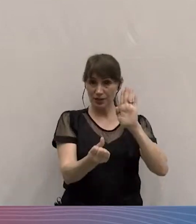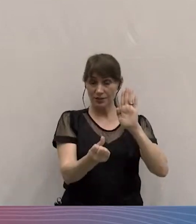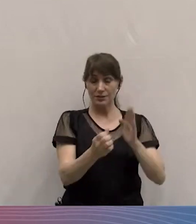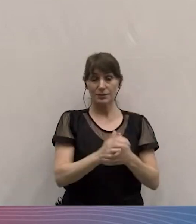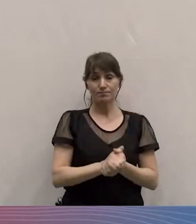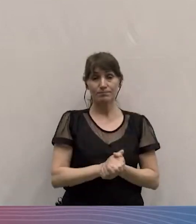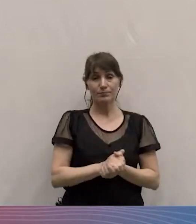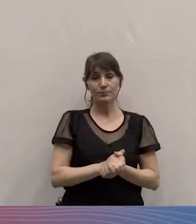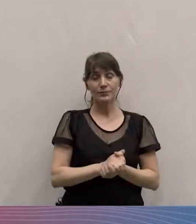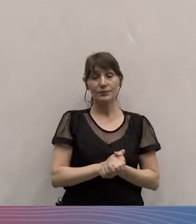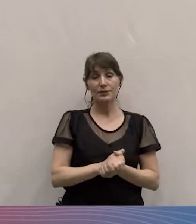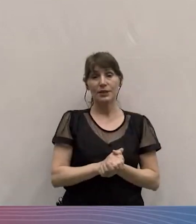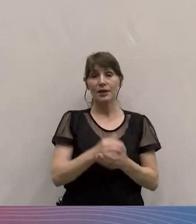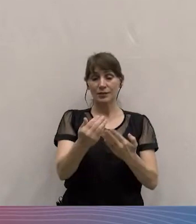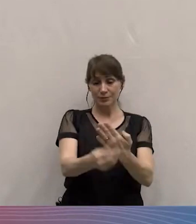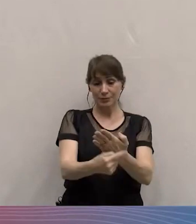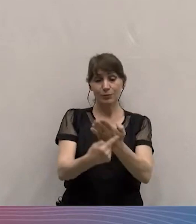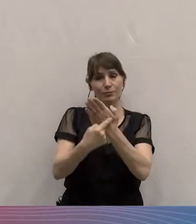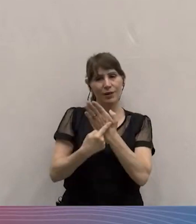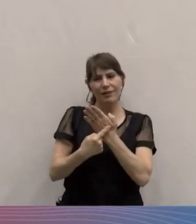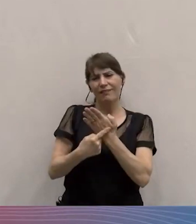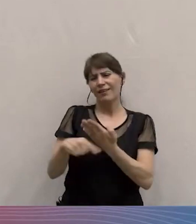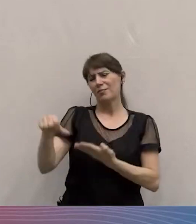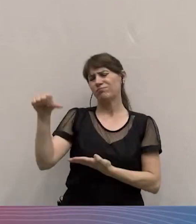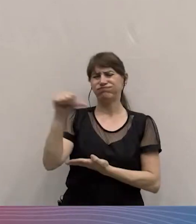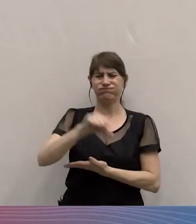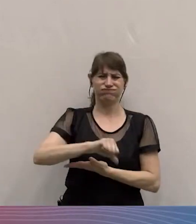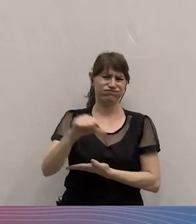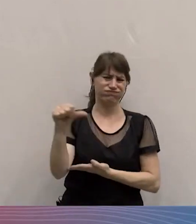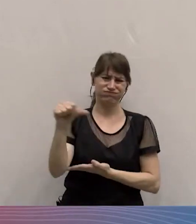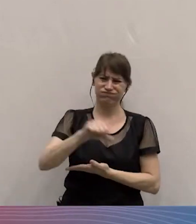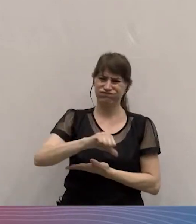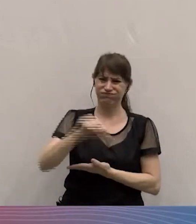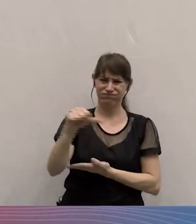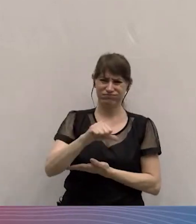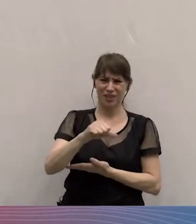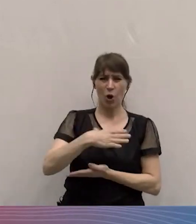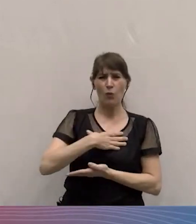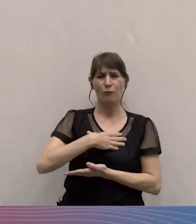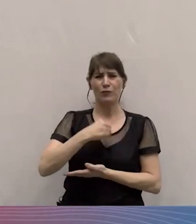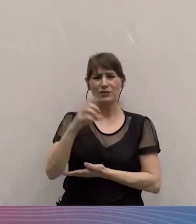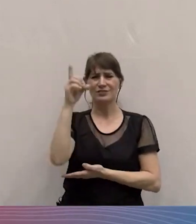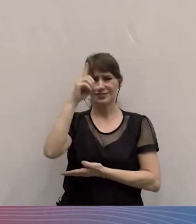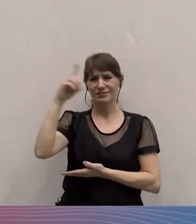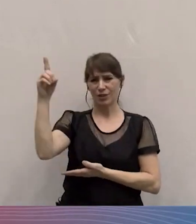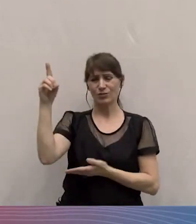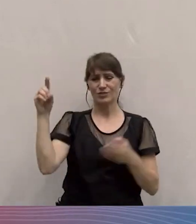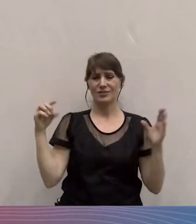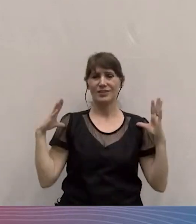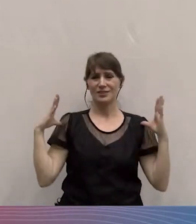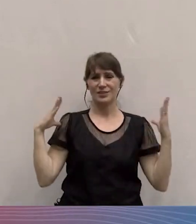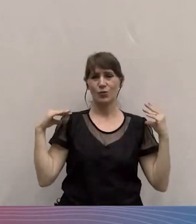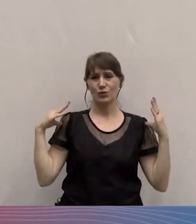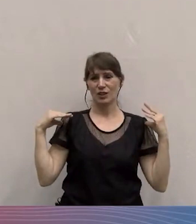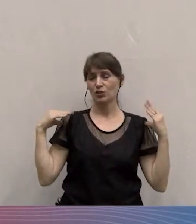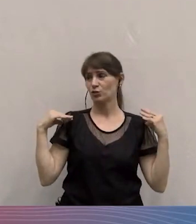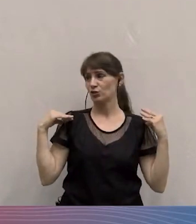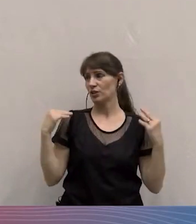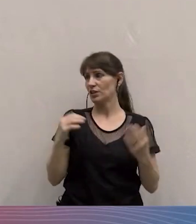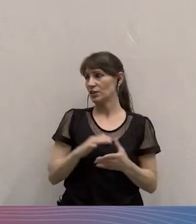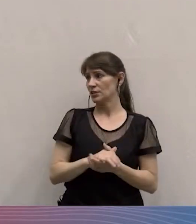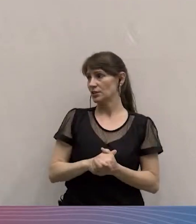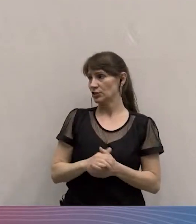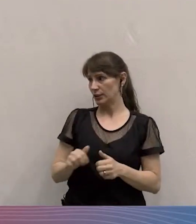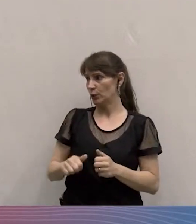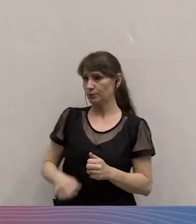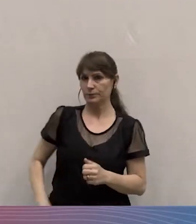ajudou. A coisa piorou mais ainda. Os filhos de Deus, que são os anjos, eu não sei